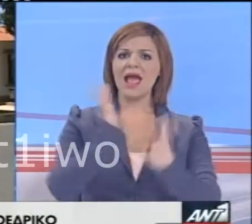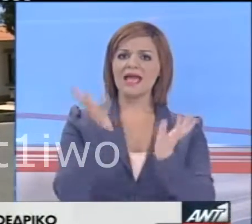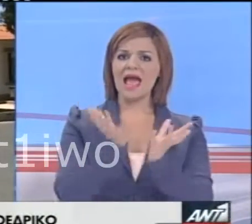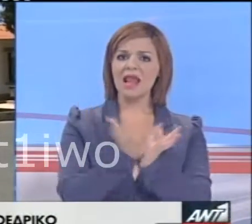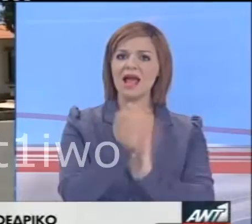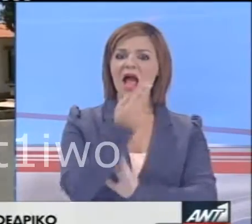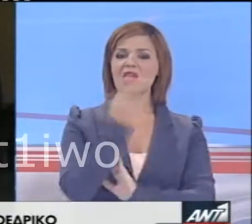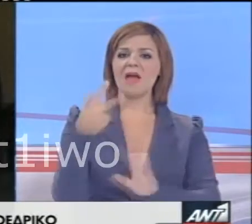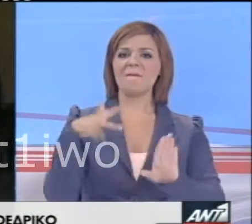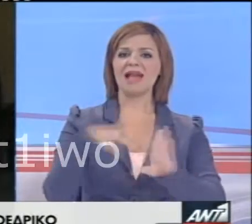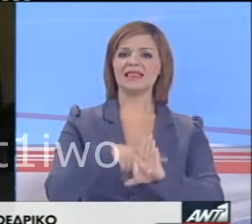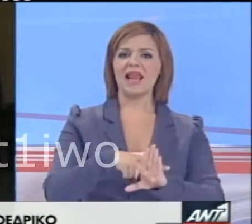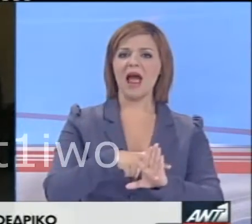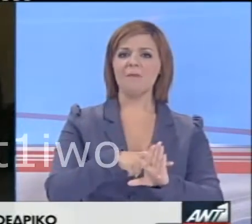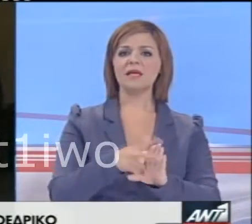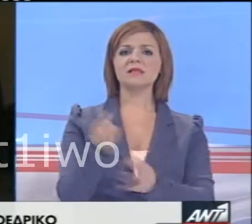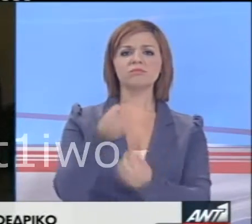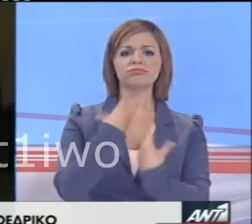Υπότιτλοι AUTHORWAVE